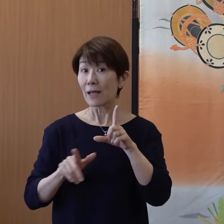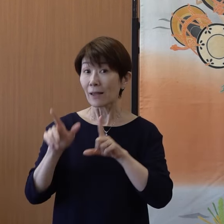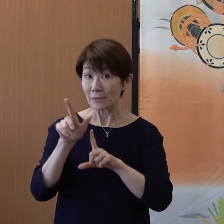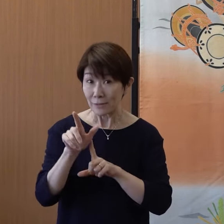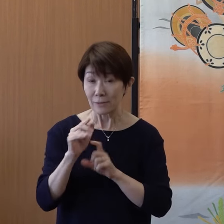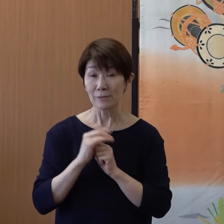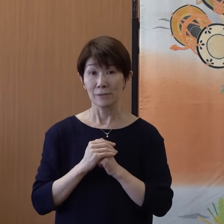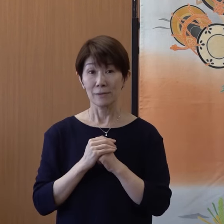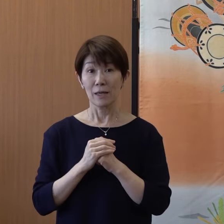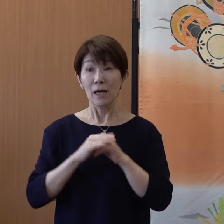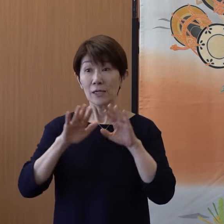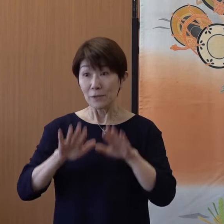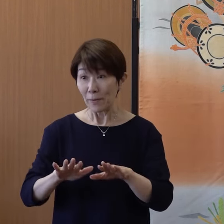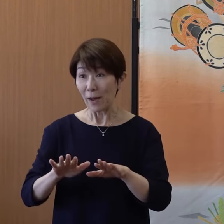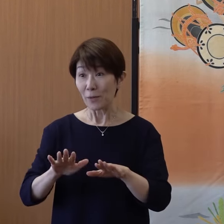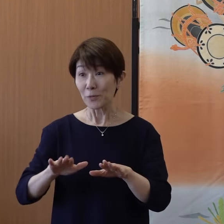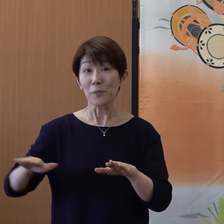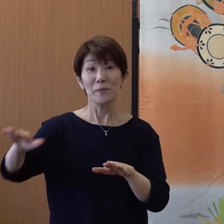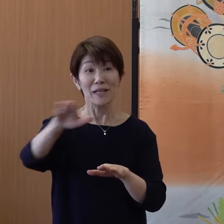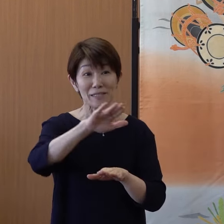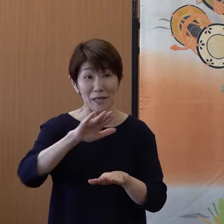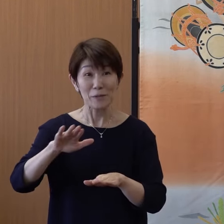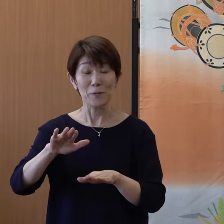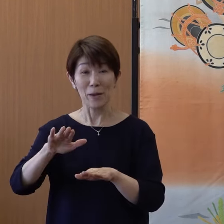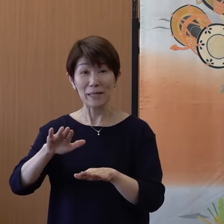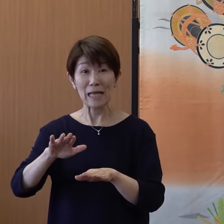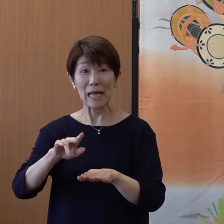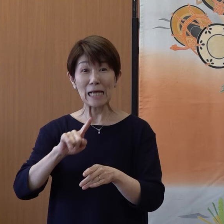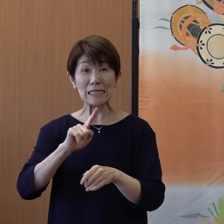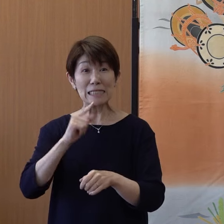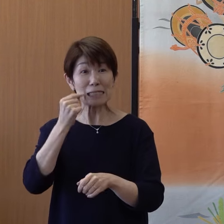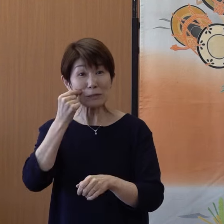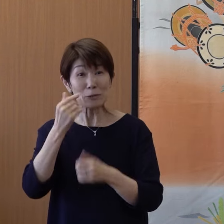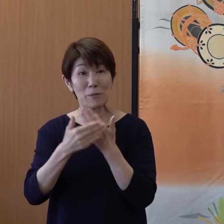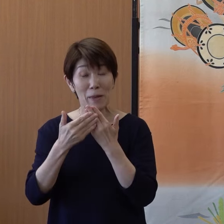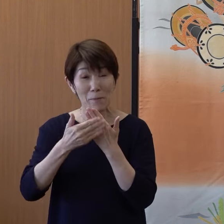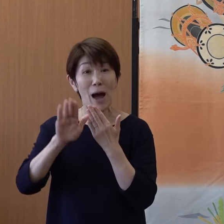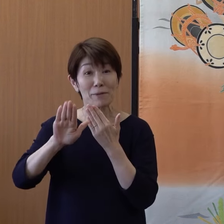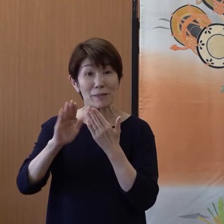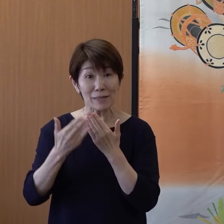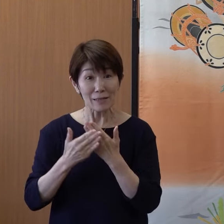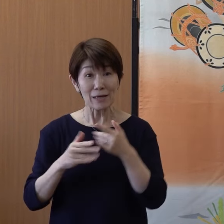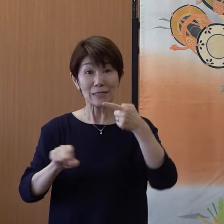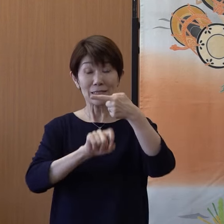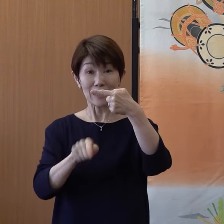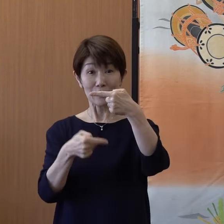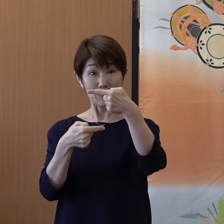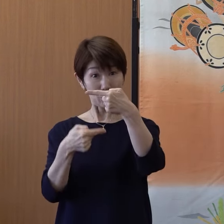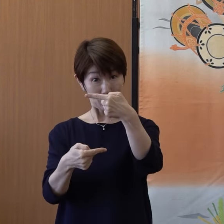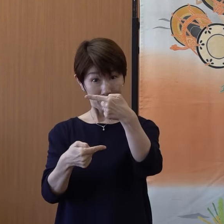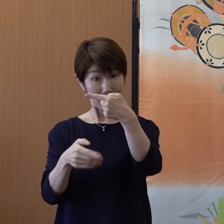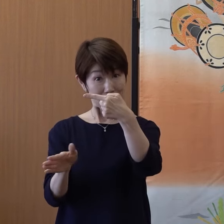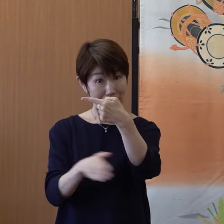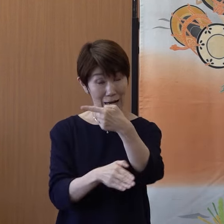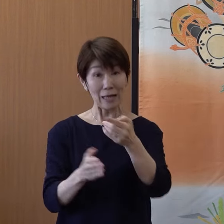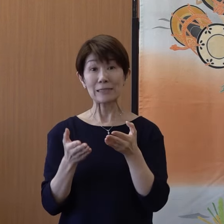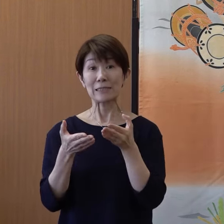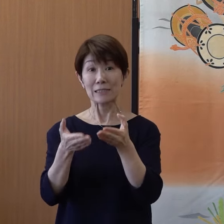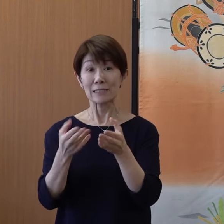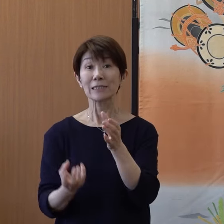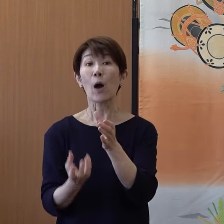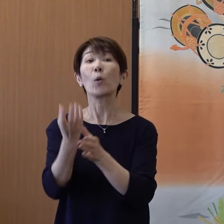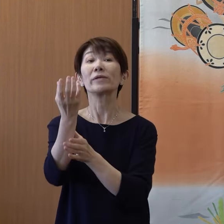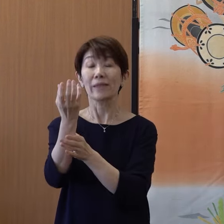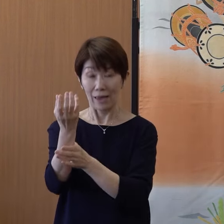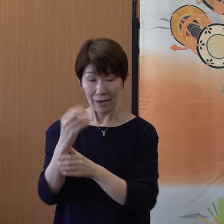今報道の皆さんの前でなかなか言いにくいところではあるんですが、1月1日から地震が起きて、